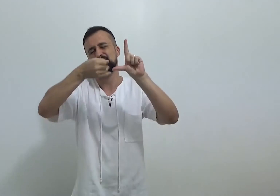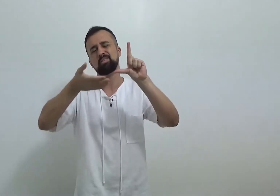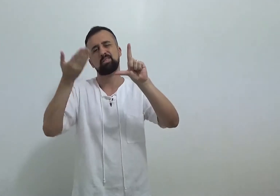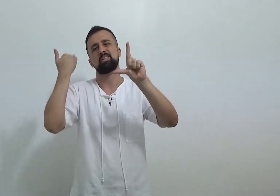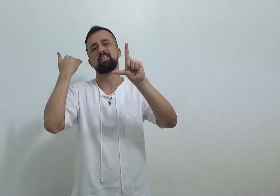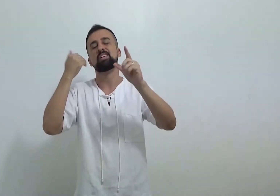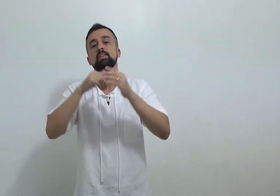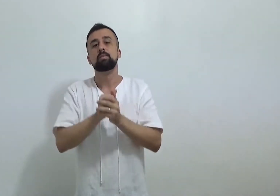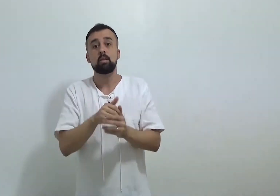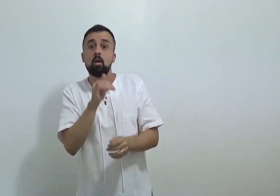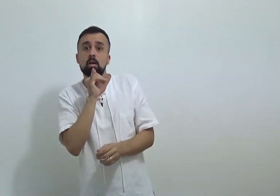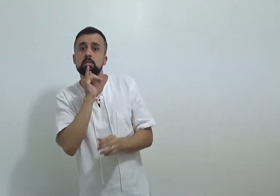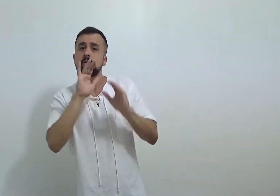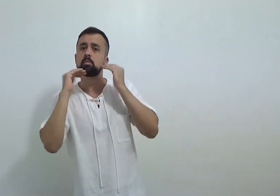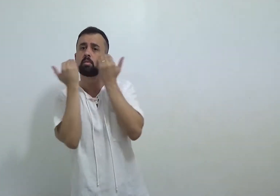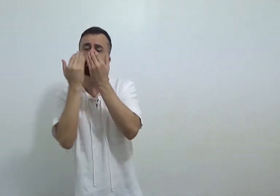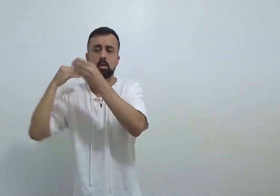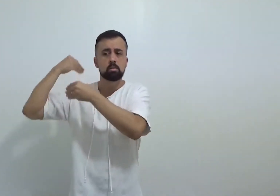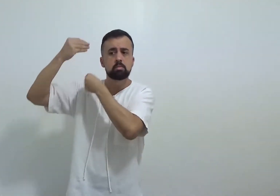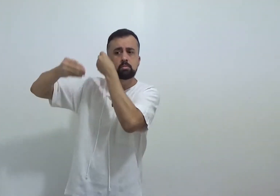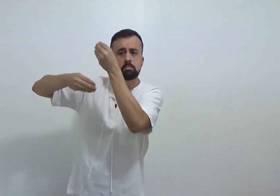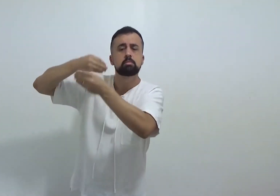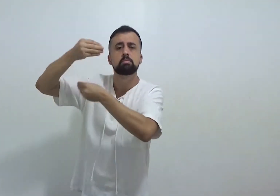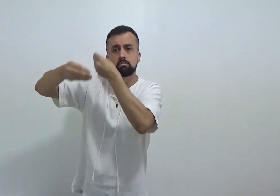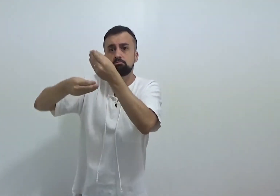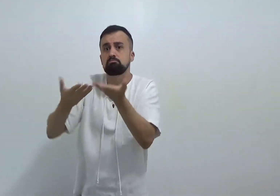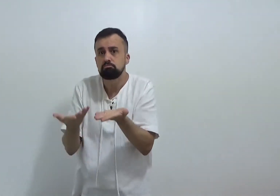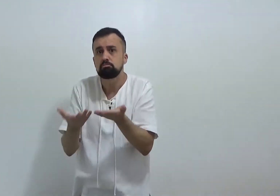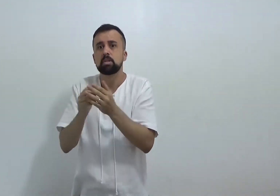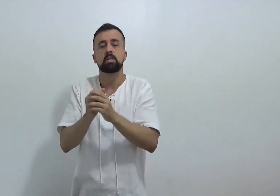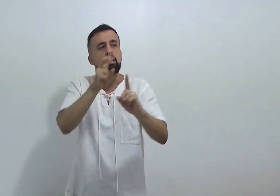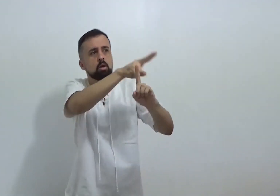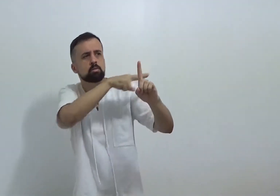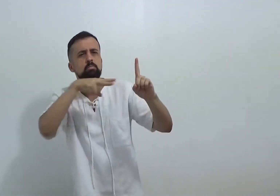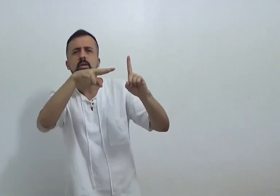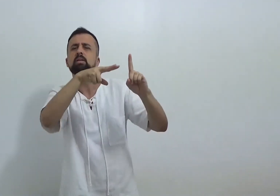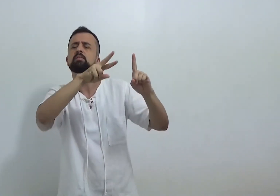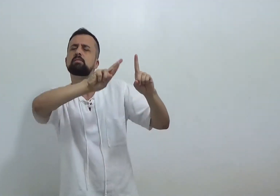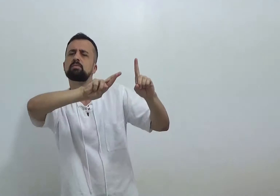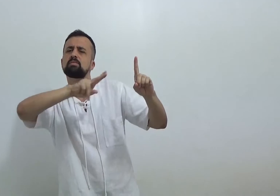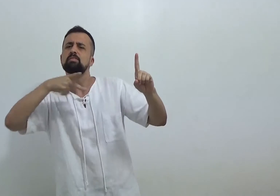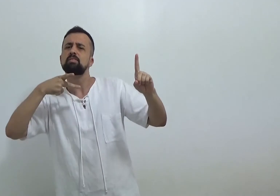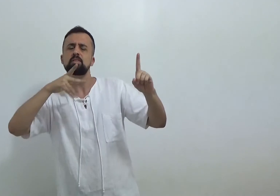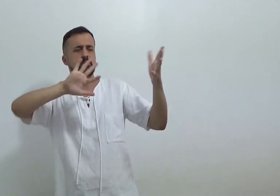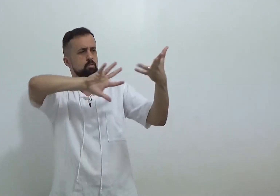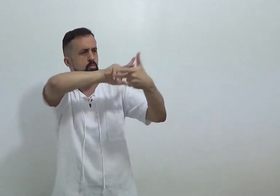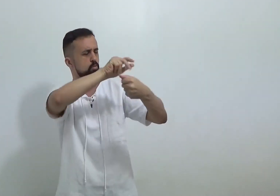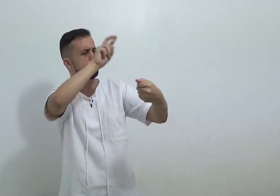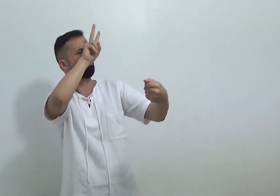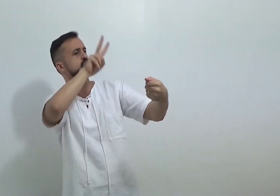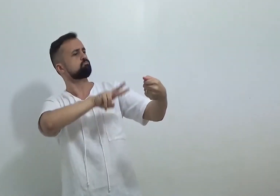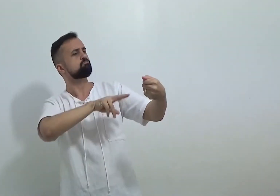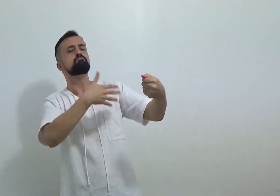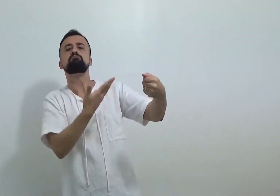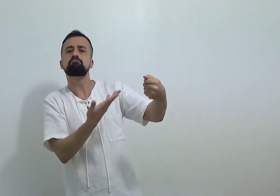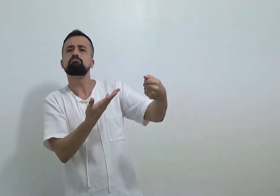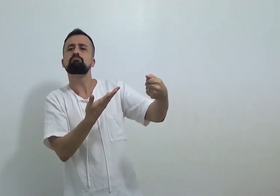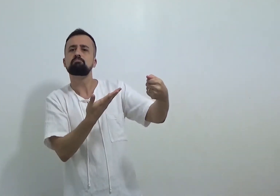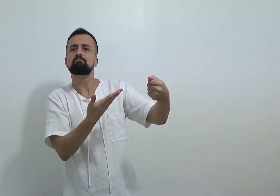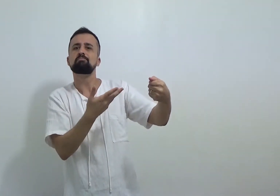As comunidades quilombolas, já explicadas aqui em outra videoaula, são um exemplo de